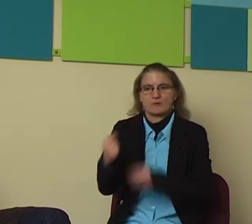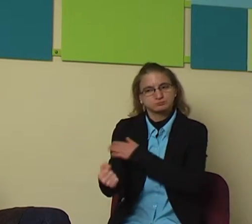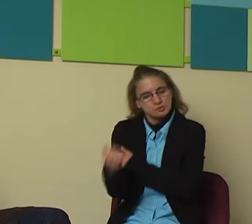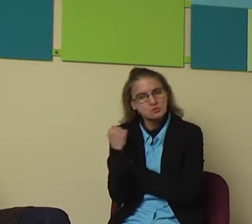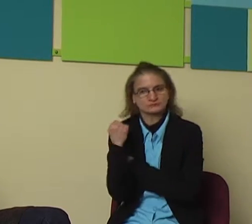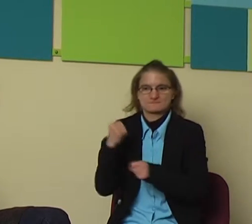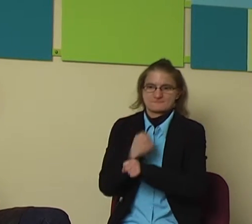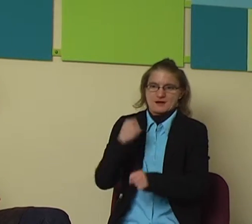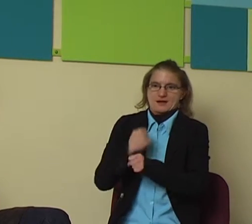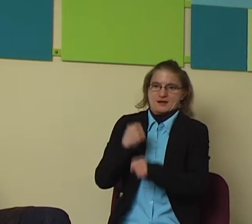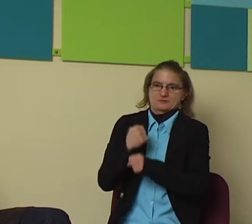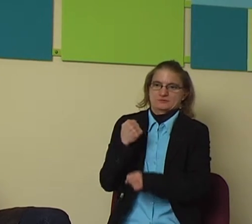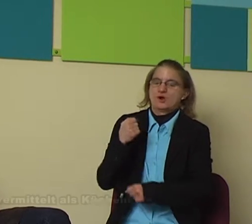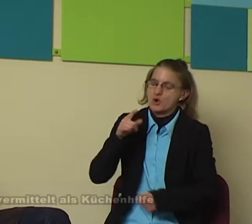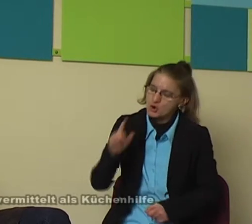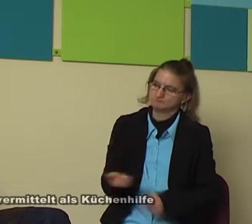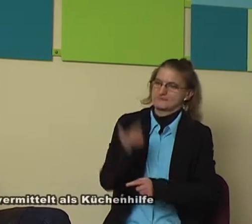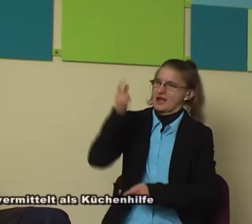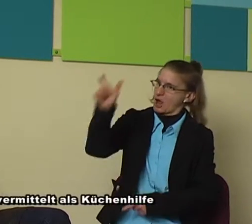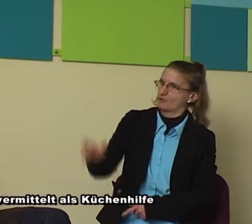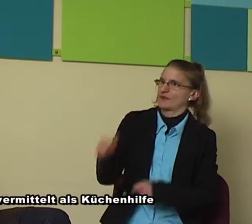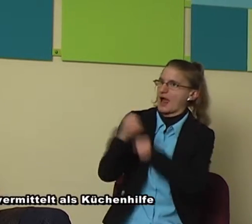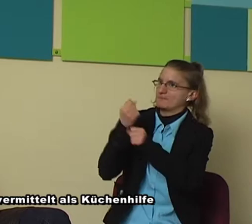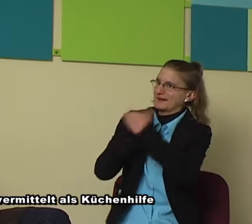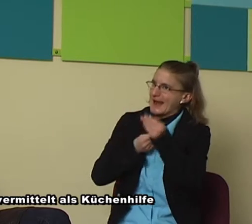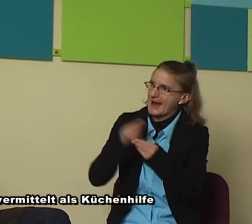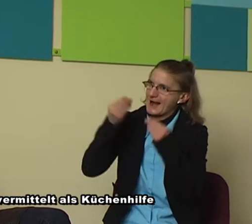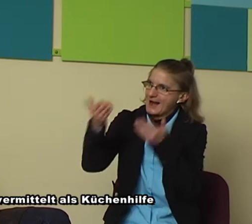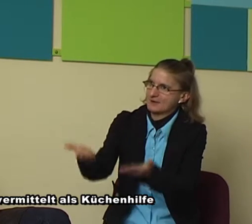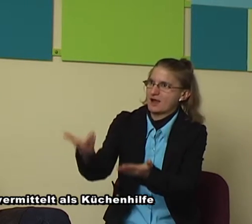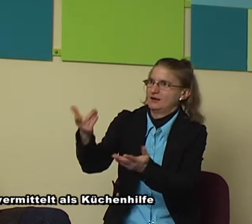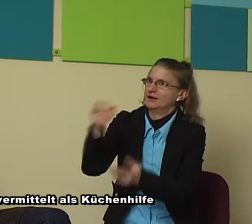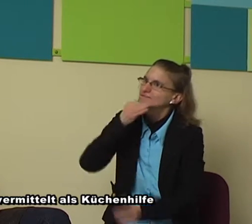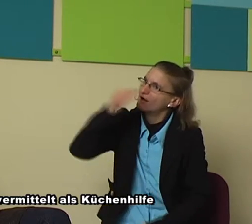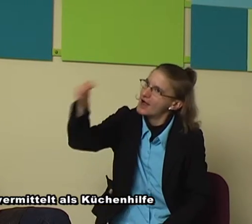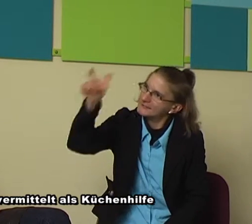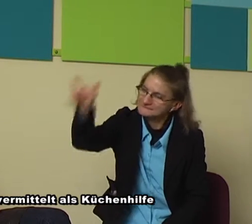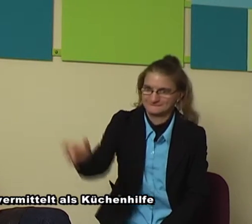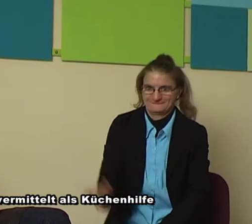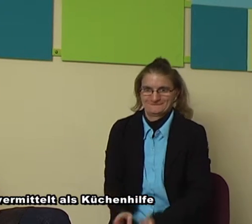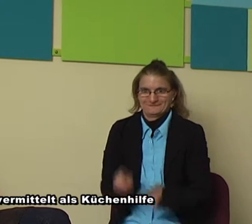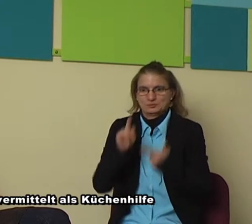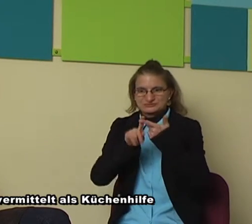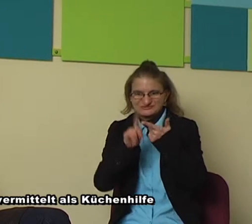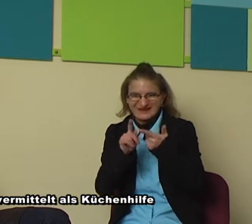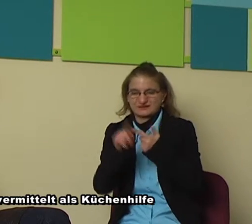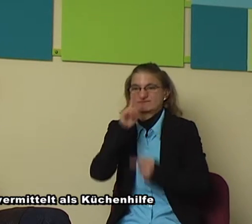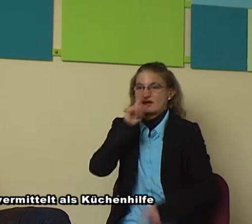Also ich würde jedem empfehlen, es einfach zu versuchen und den Mut aufzubringen, es auszuprobieren und auch wirklich auf